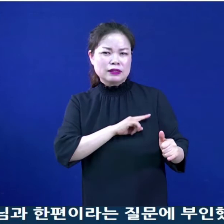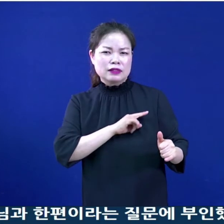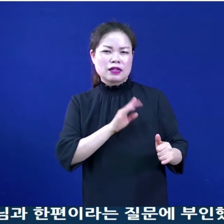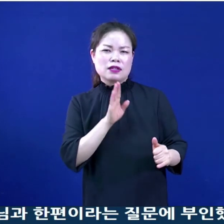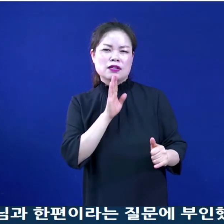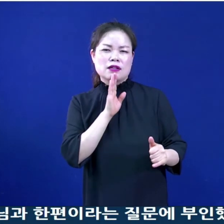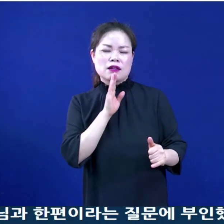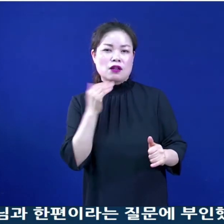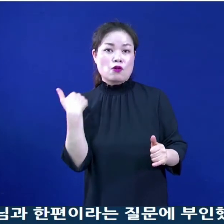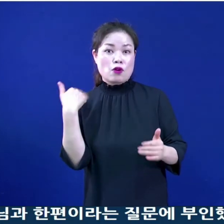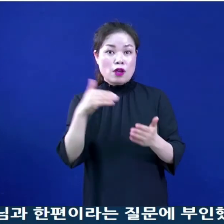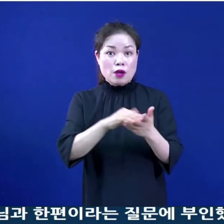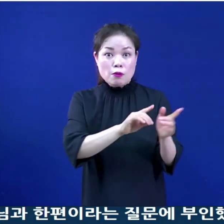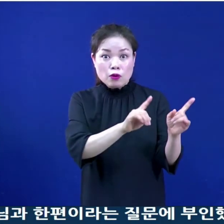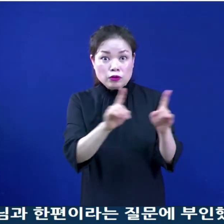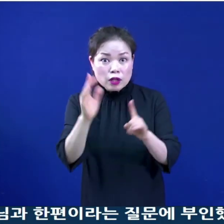회복되려면요